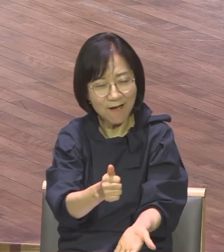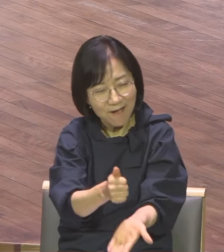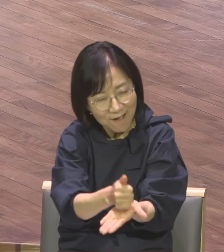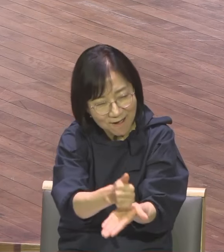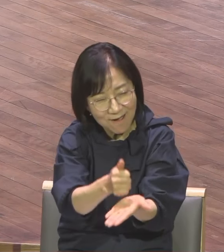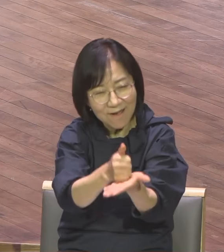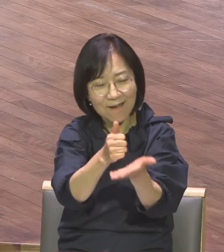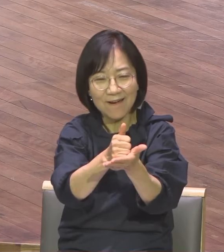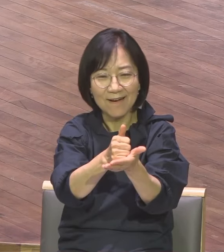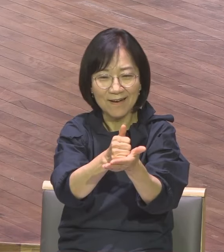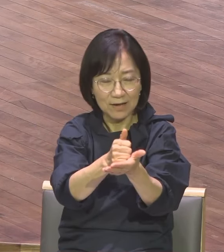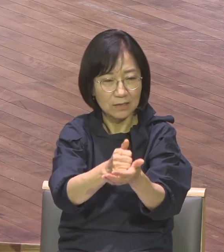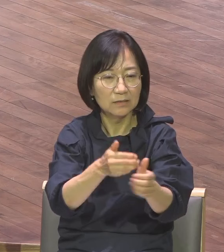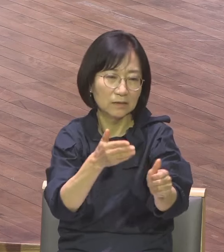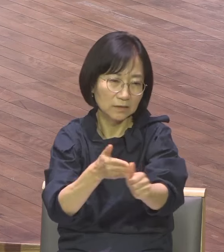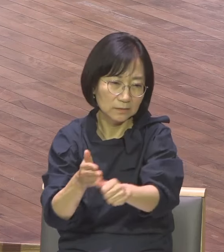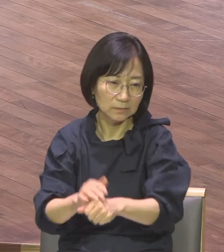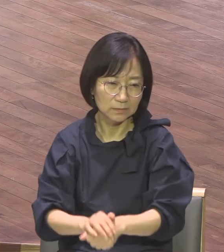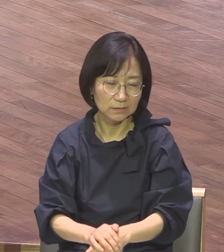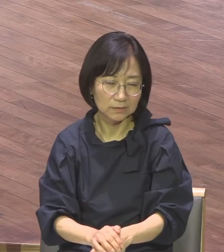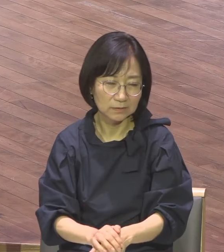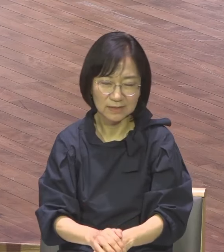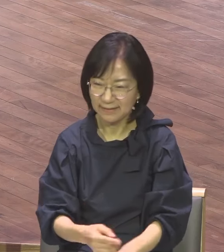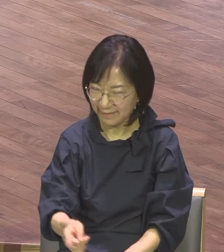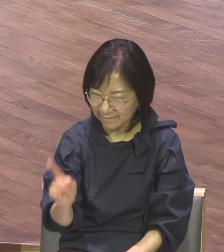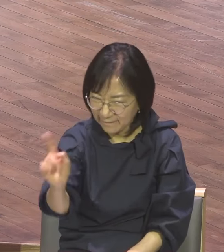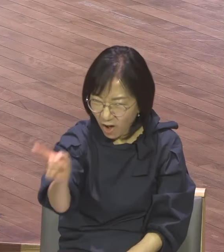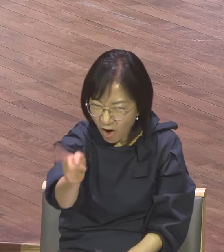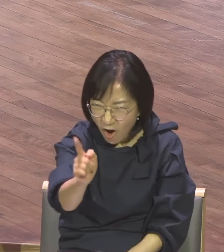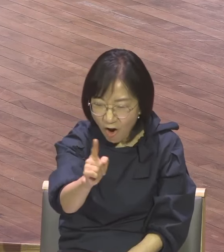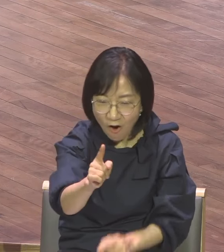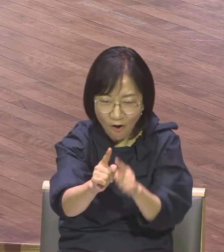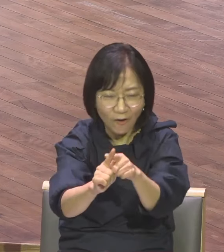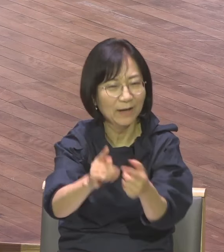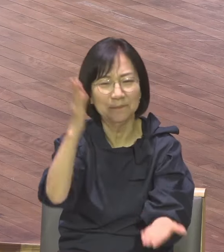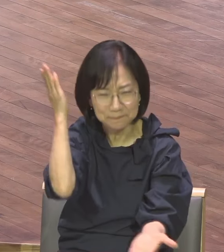아멘. 모이면 서로 격려 칭찬하라고. 지적하지 마세요. 그